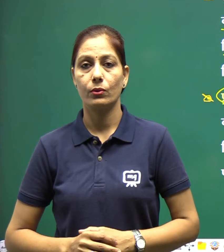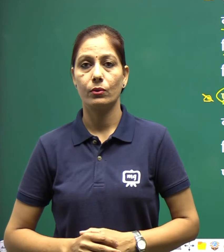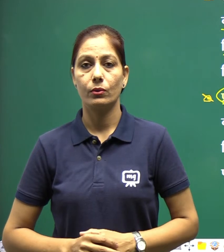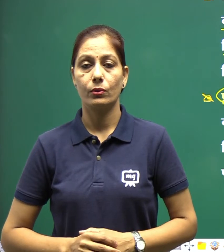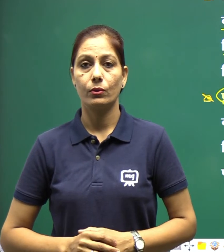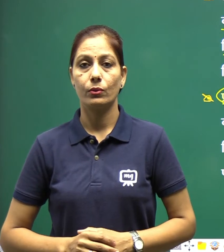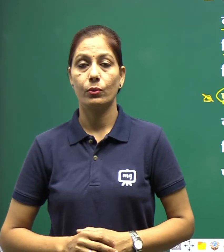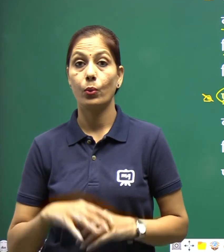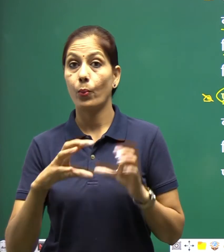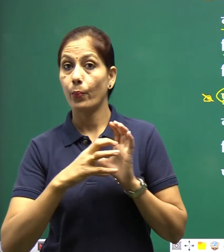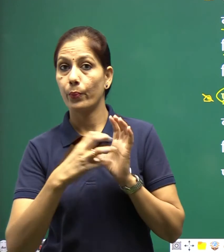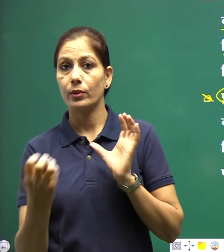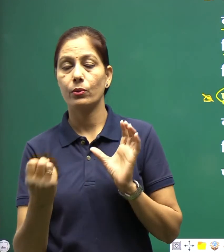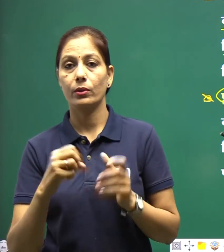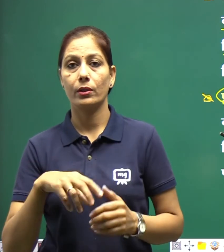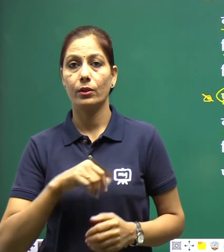प्रतीकों के द्वारा